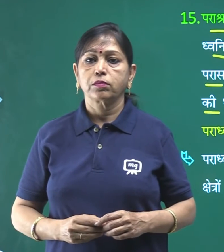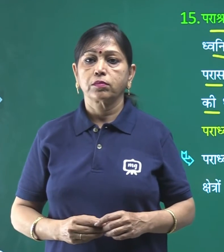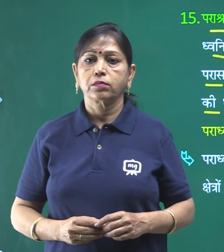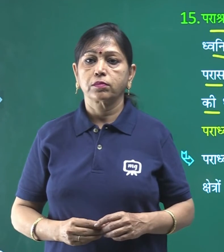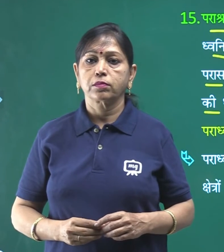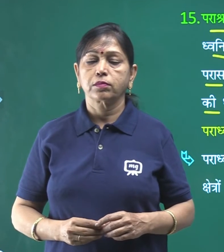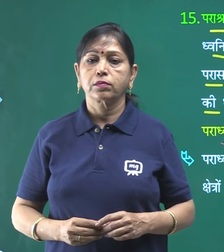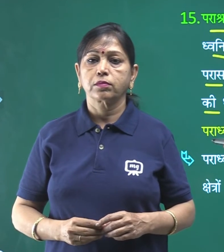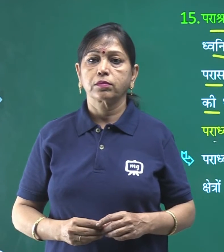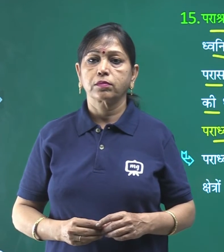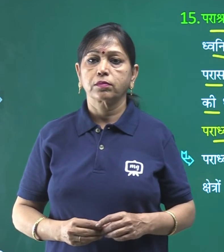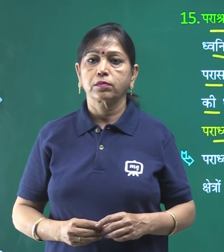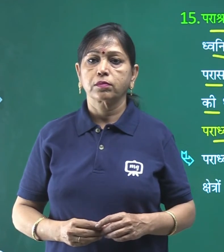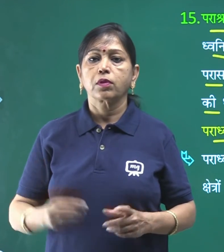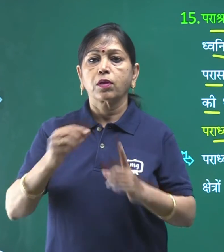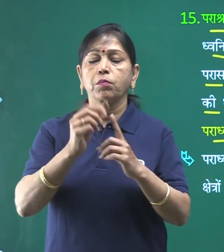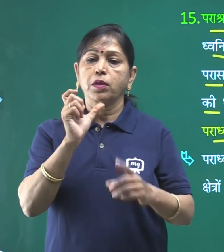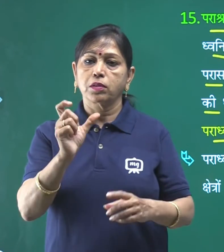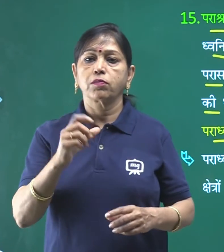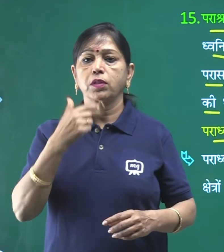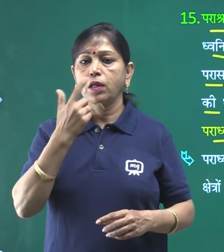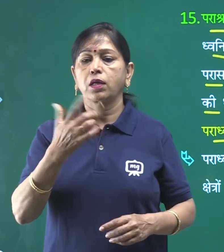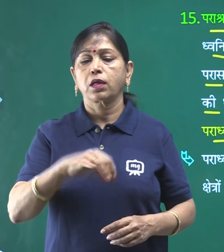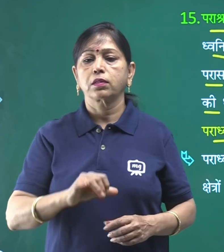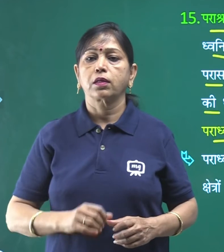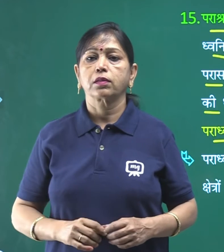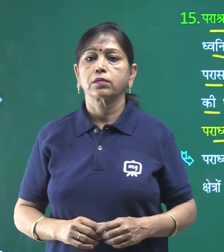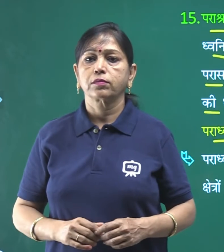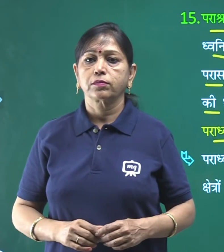प्राश्रव्य ध्वनि या प्राध्वनि कहते हैं।